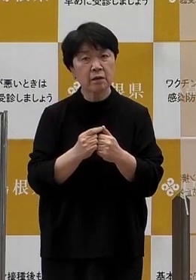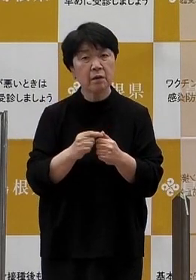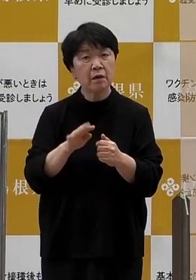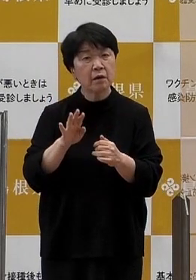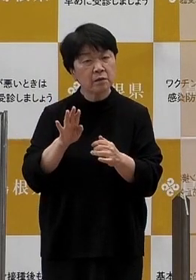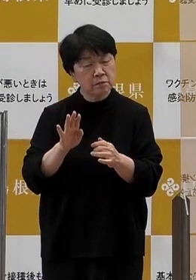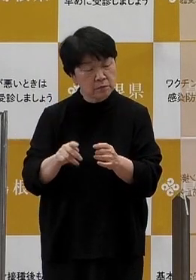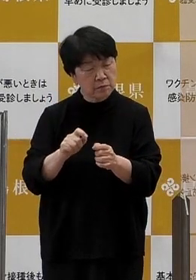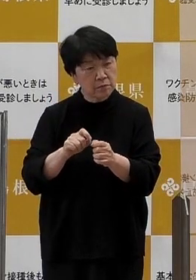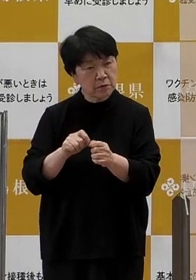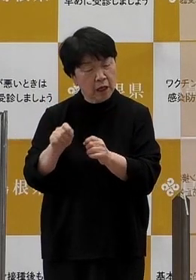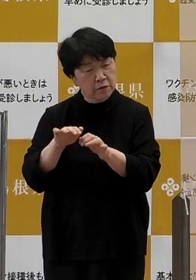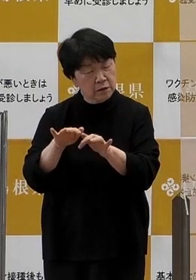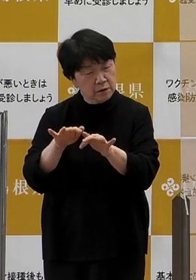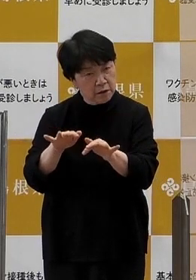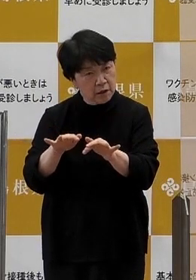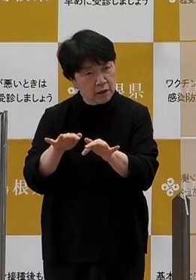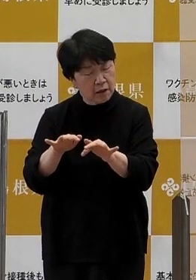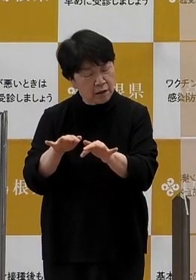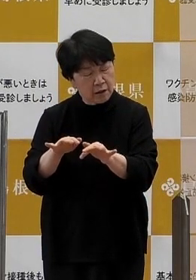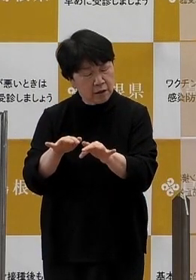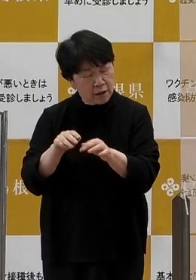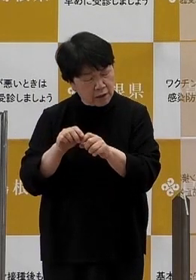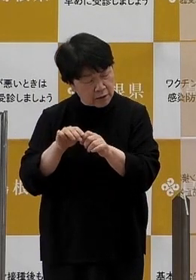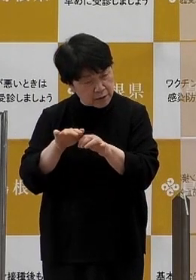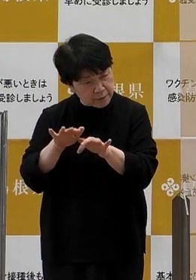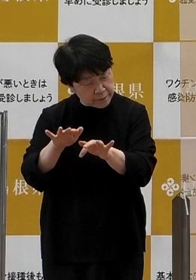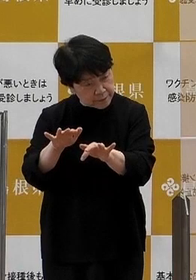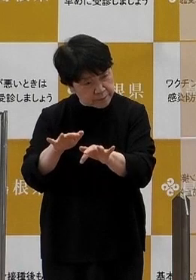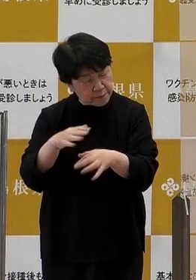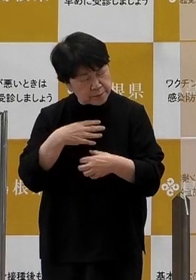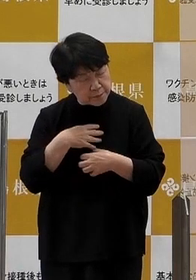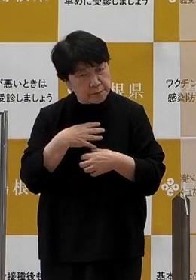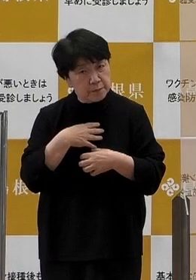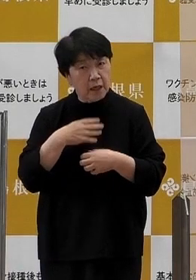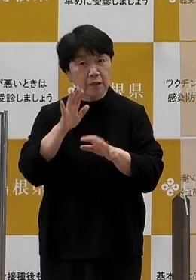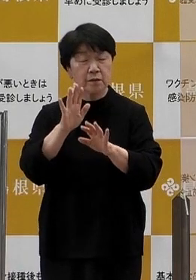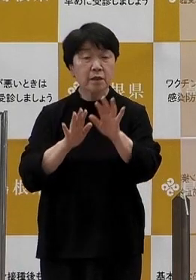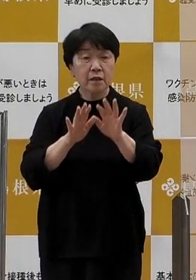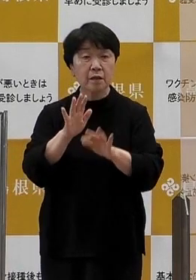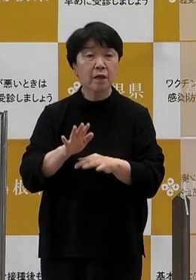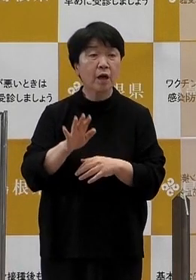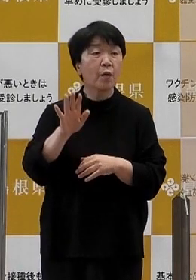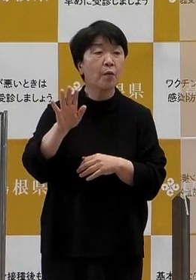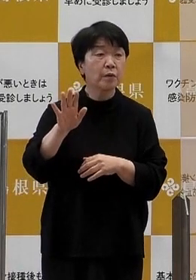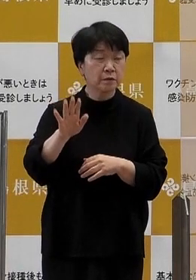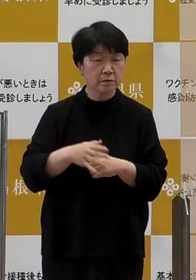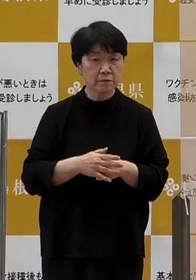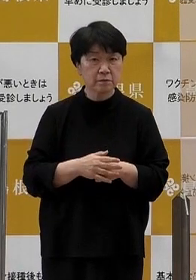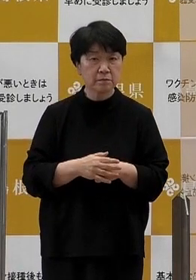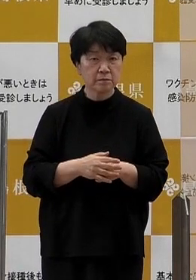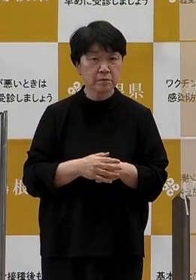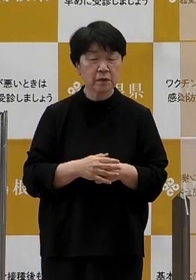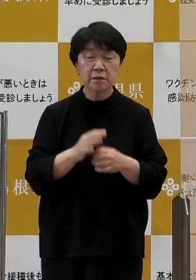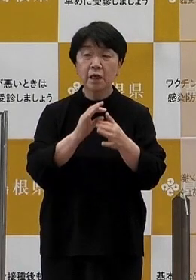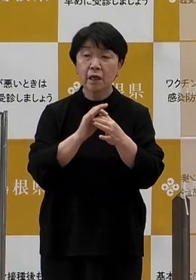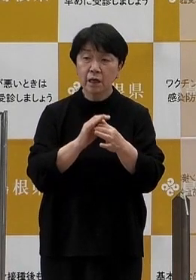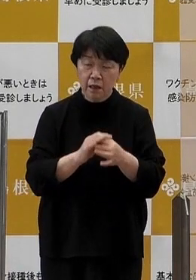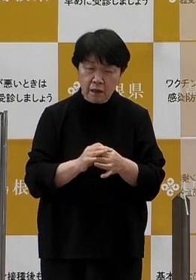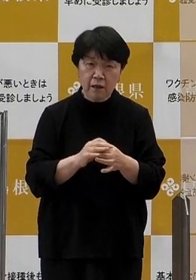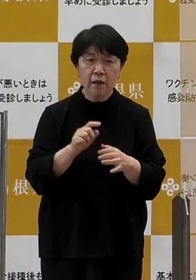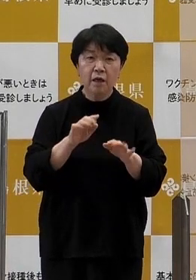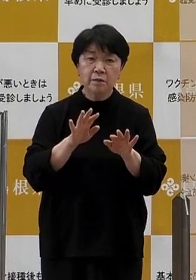普通に高いですよね。わざわざ高いところに行ってもいいですよってい